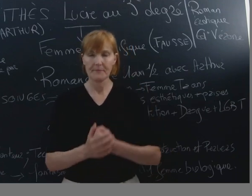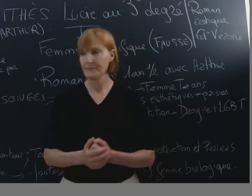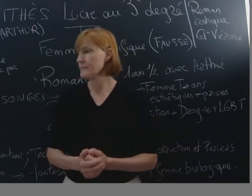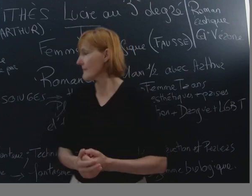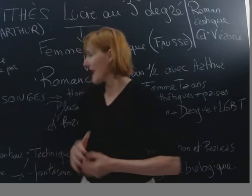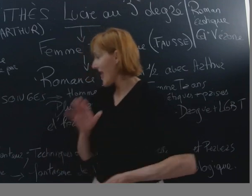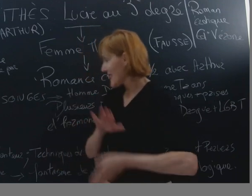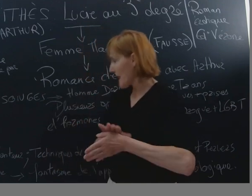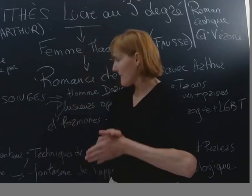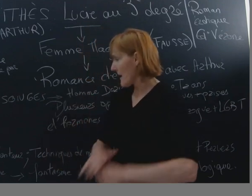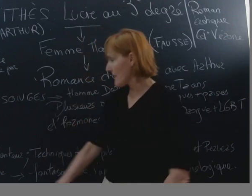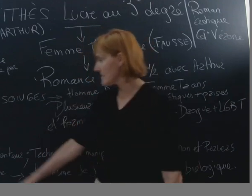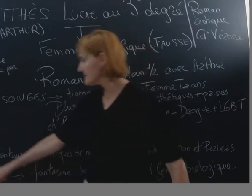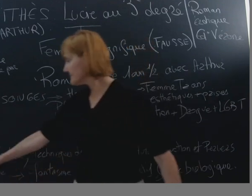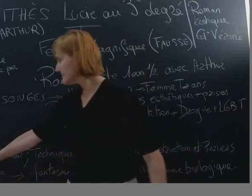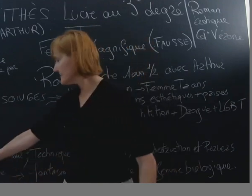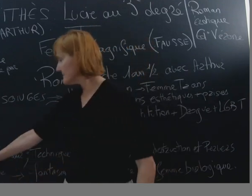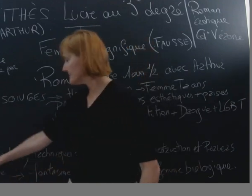a été possible